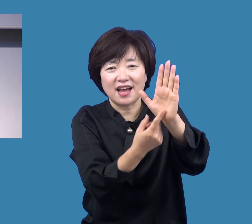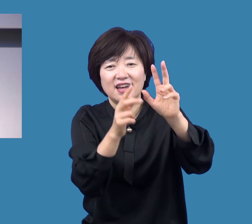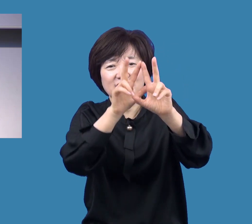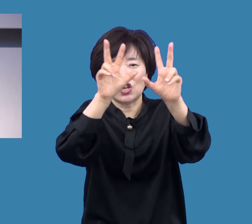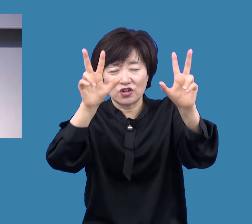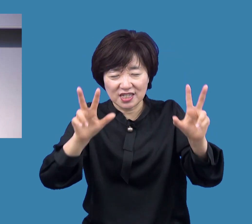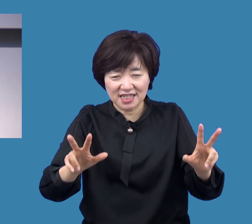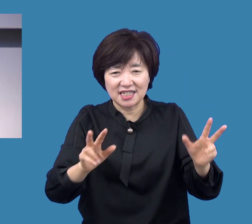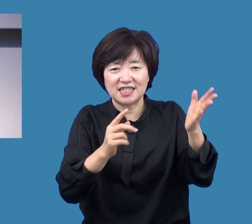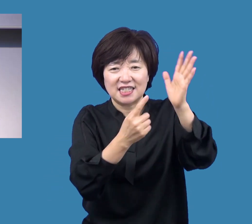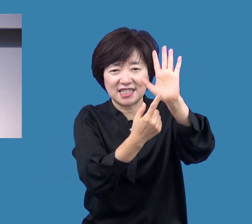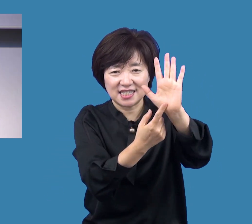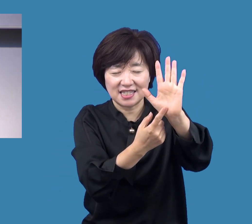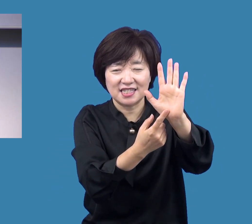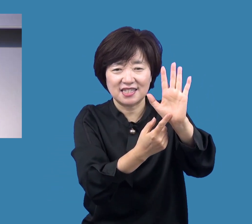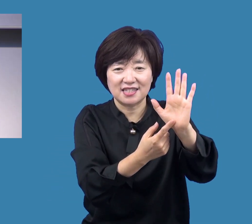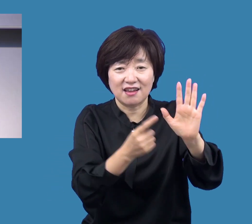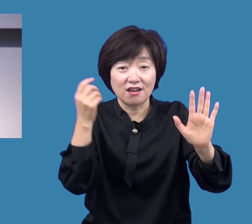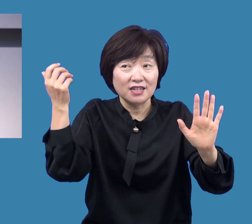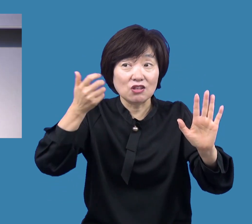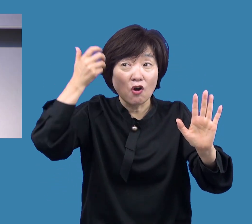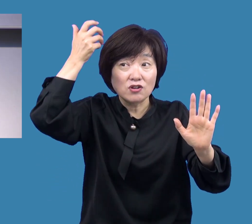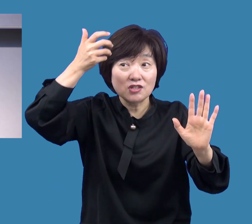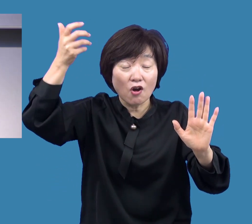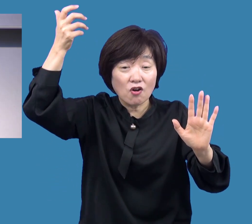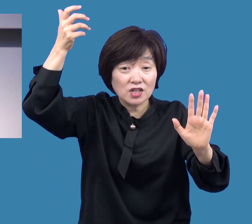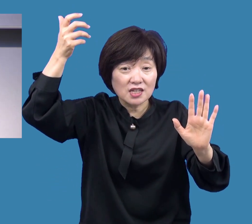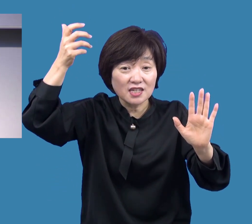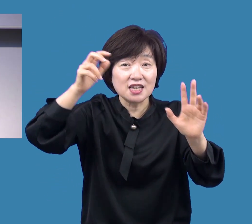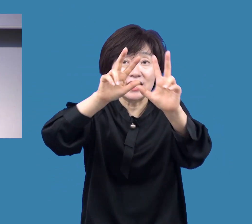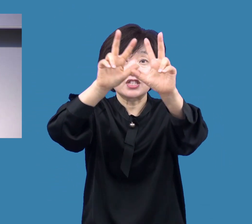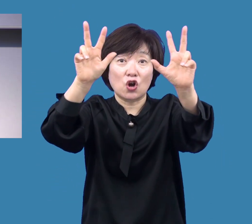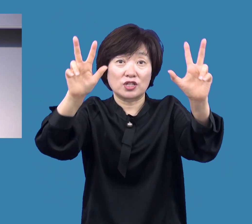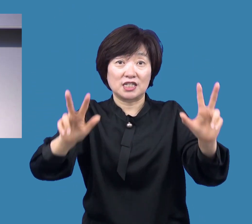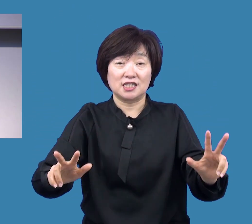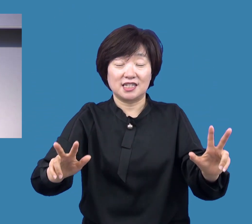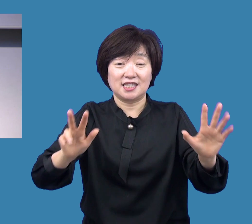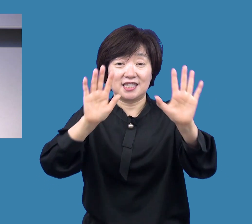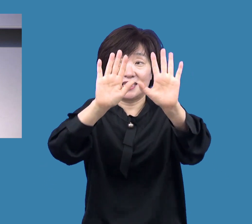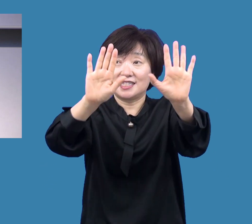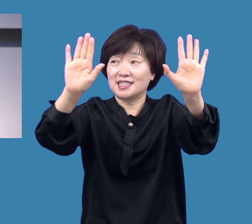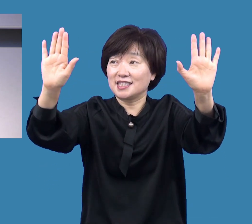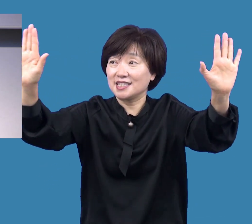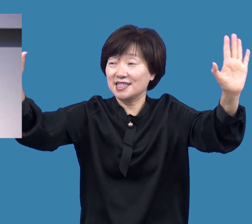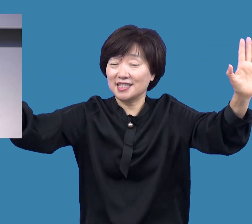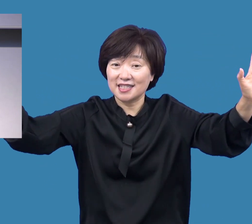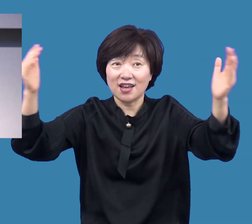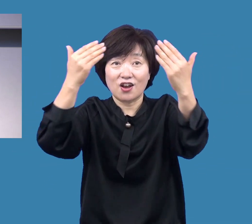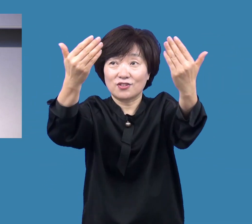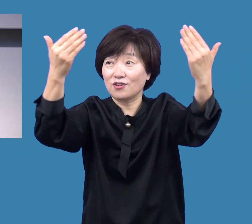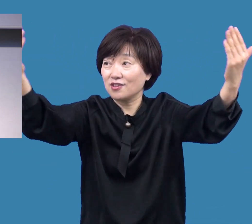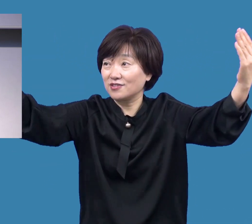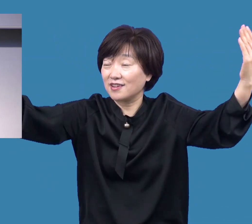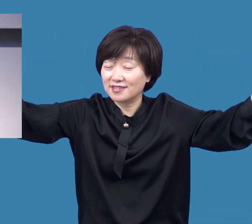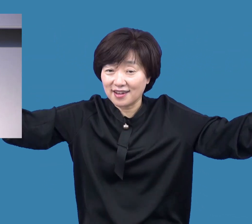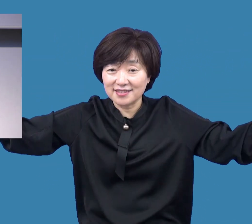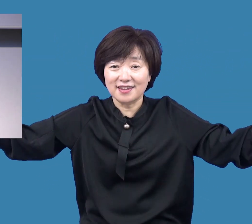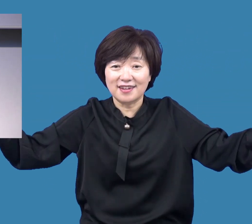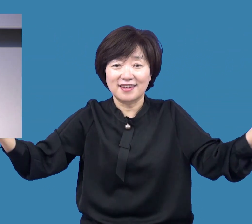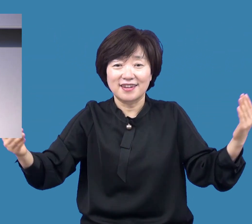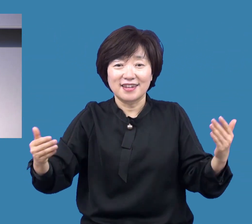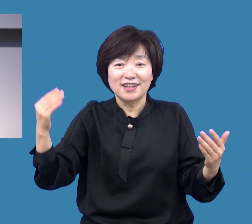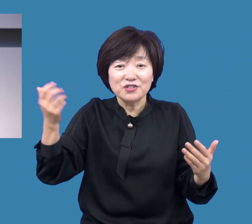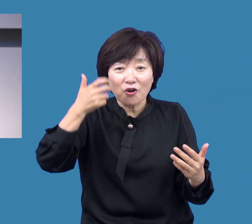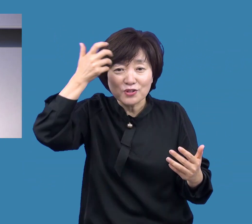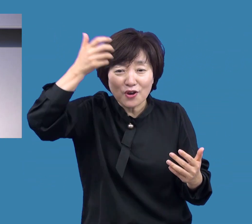뭐 이런 단어거든. 그러니까 성령님의 전시하시는, 성령님의 표현되시는, 보여지시는